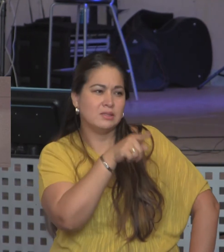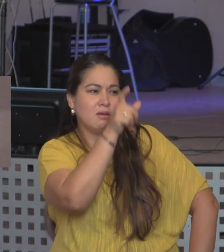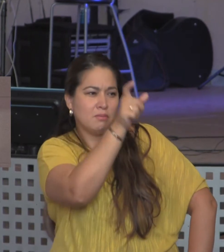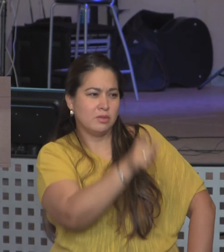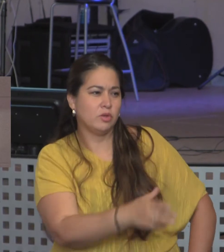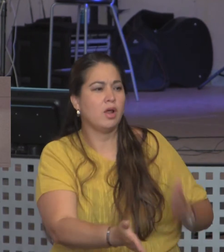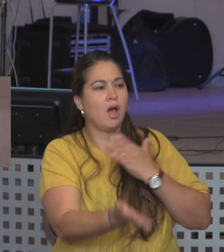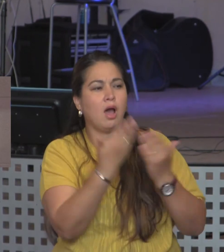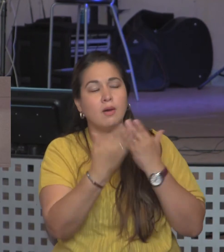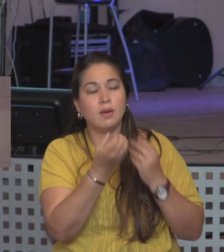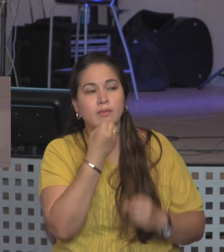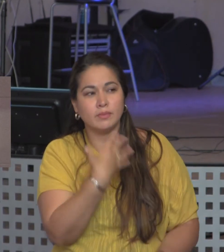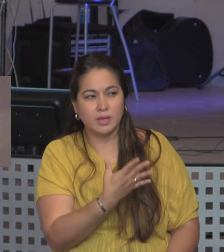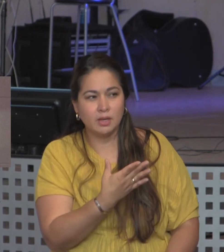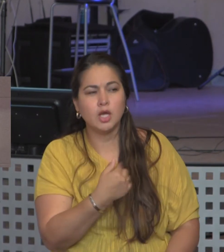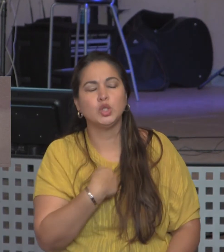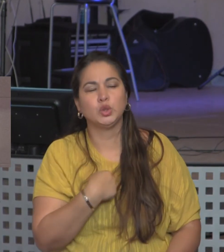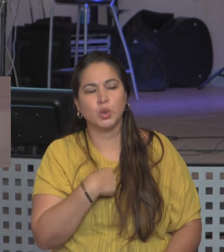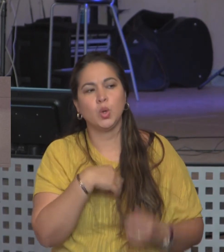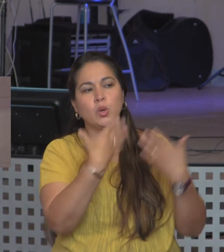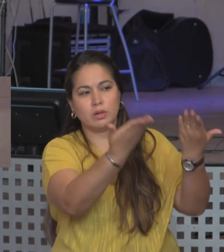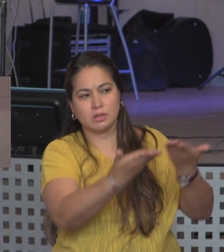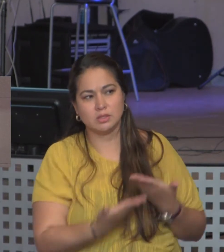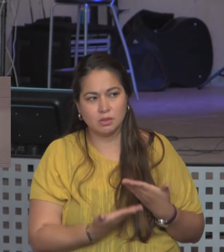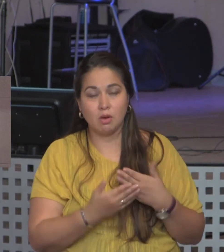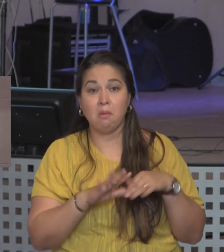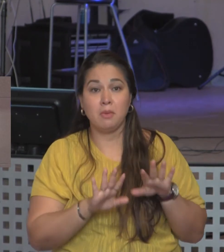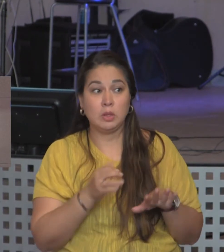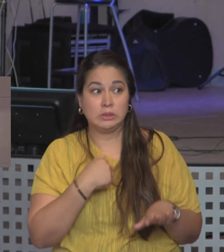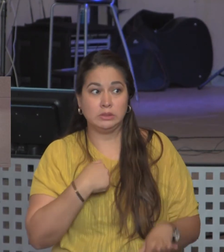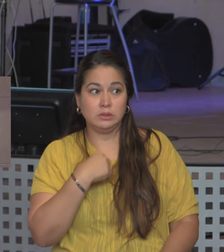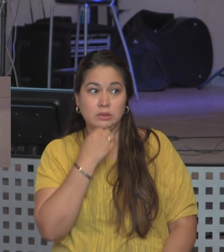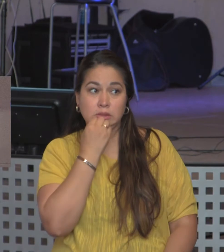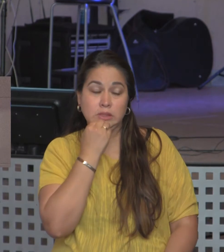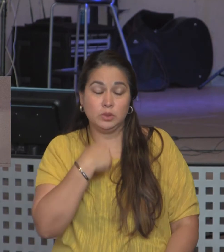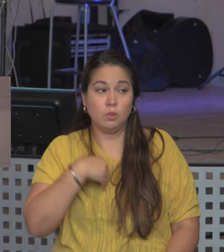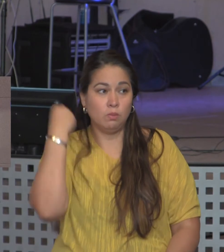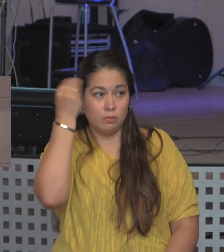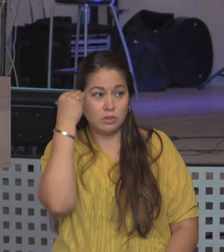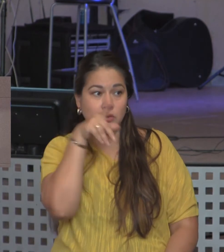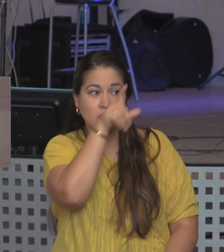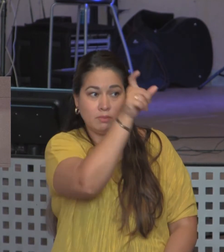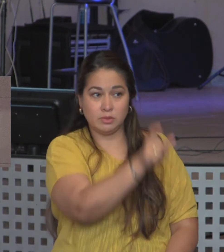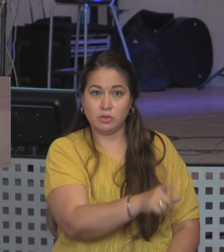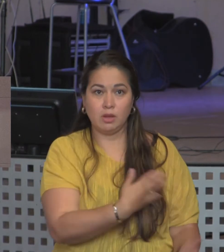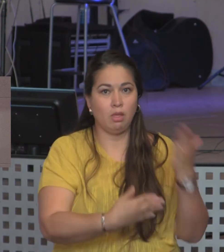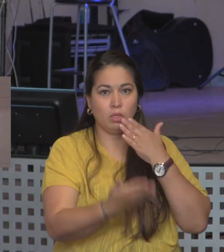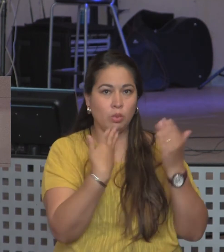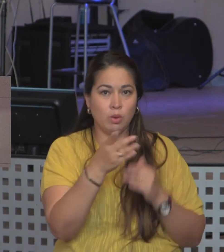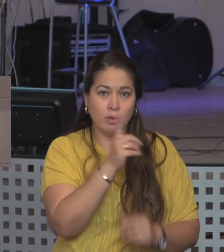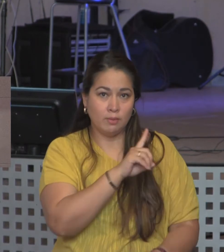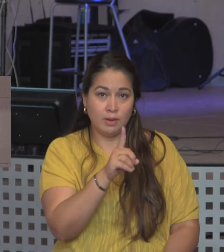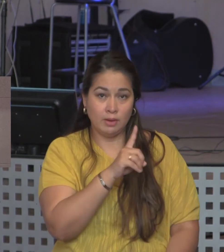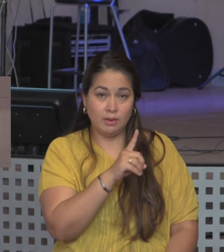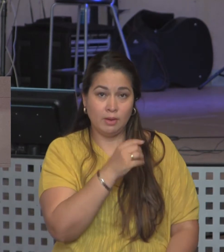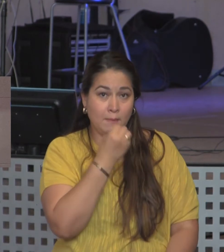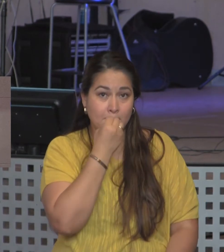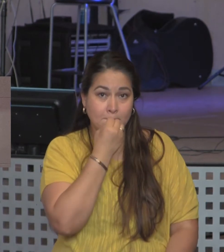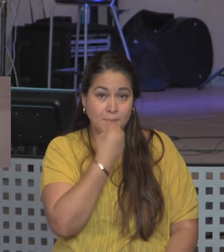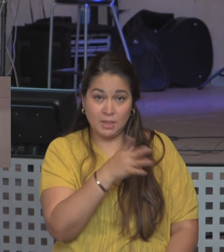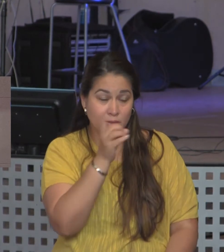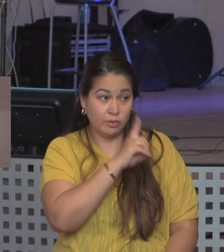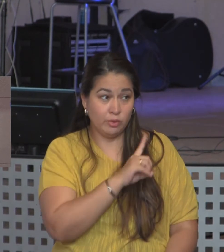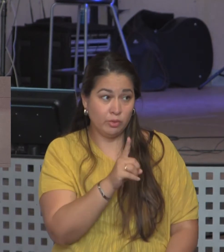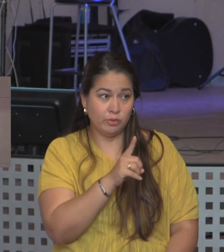desecho. Pero hay una fine de oído que nos va a ayudar mucho más, o que todos tenemos que afinar en